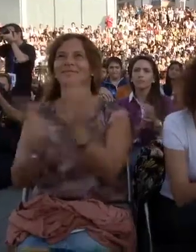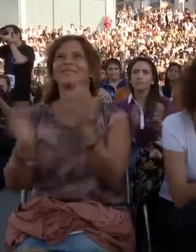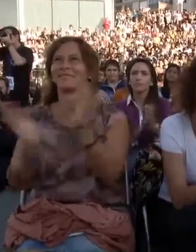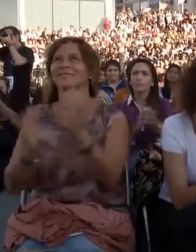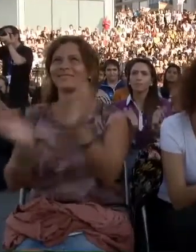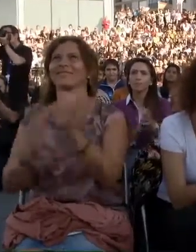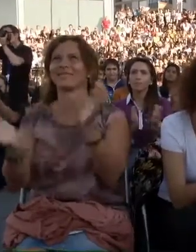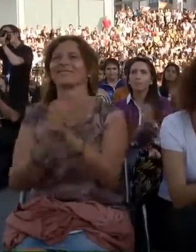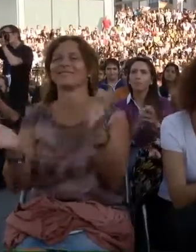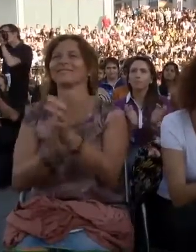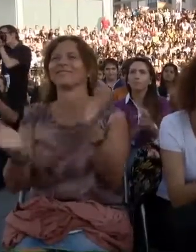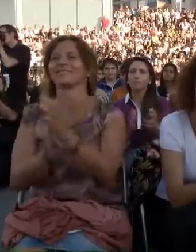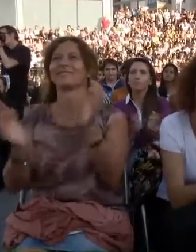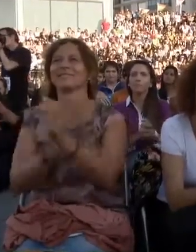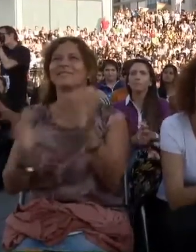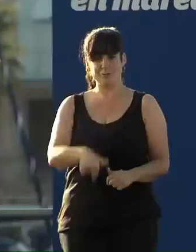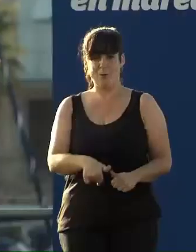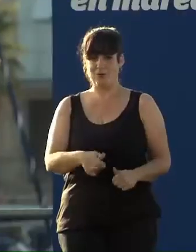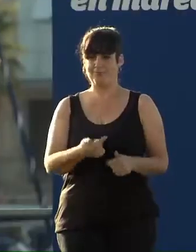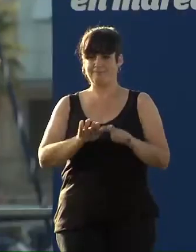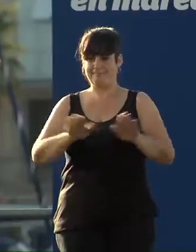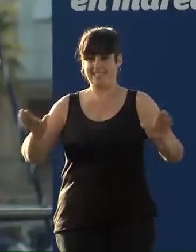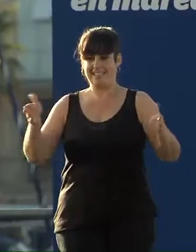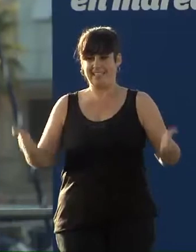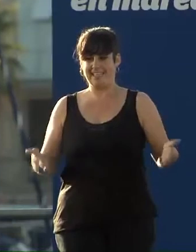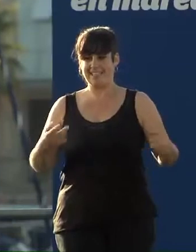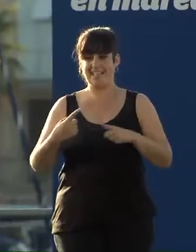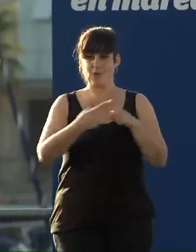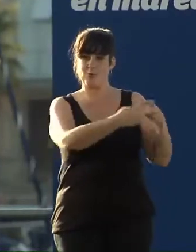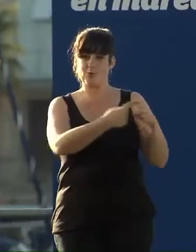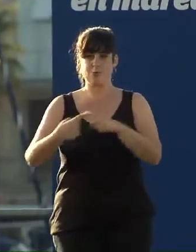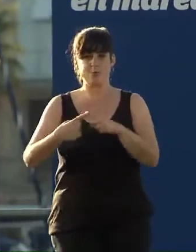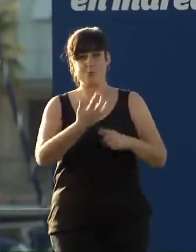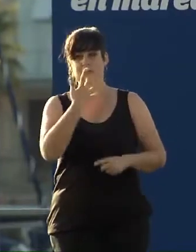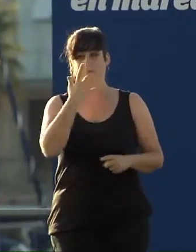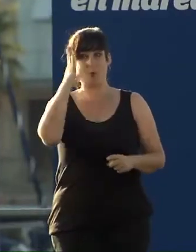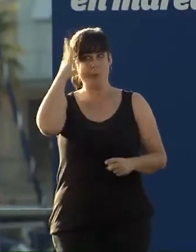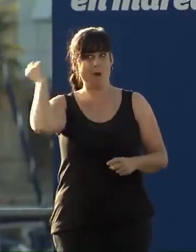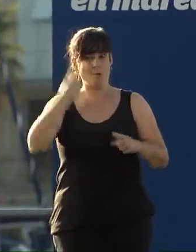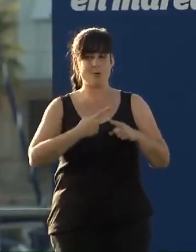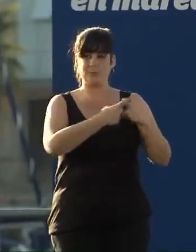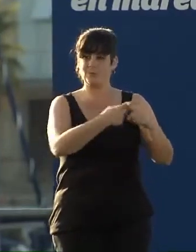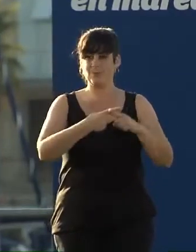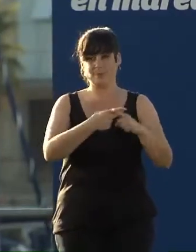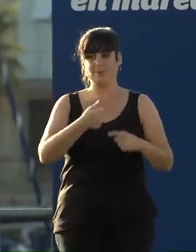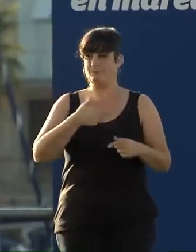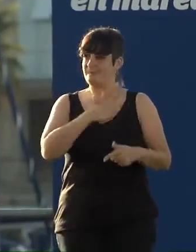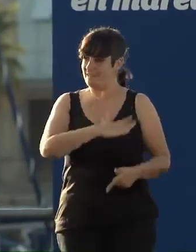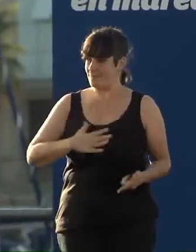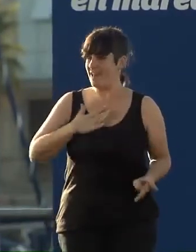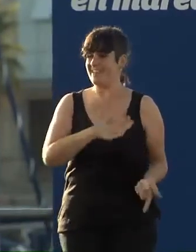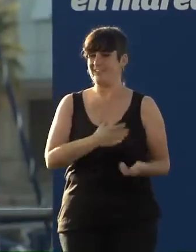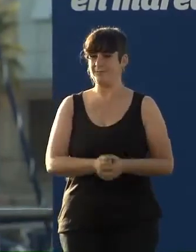compartir compartir Tribuna y escenario En clave absolutamente fraternal con Pablo decí